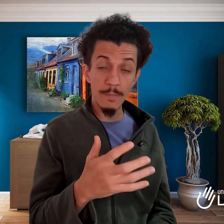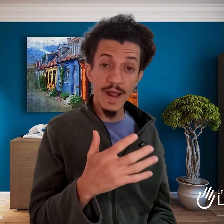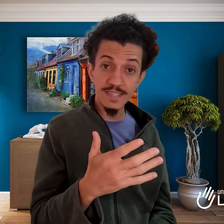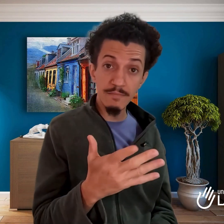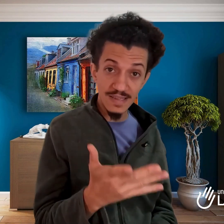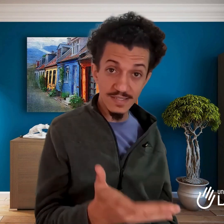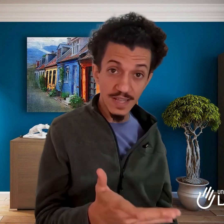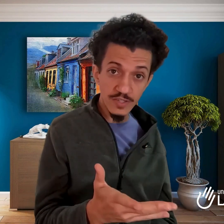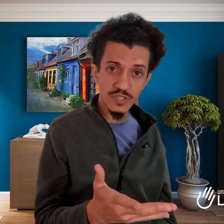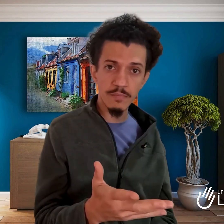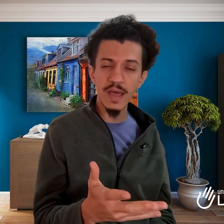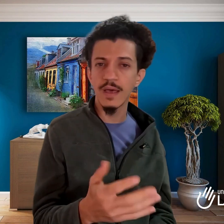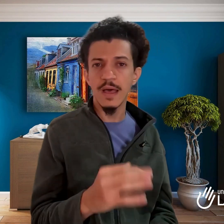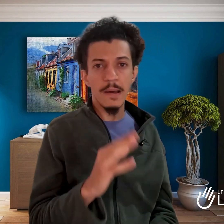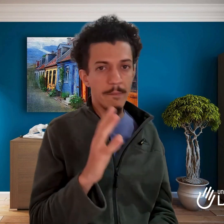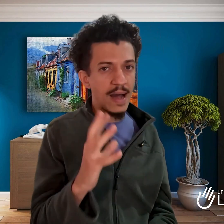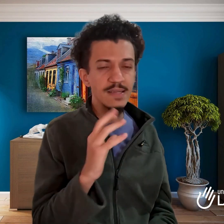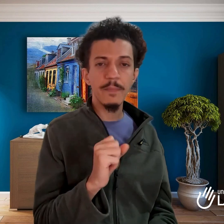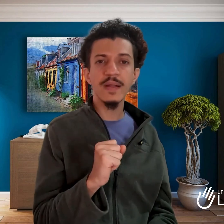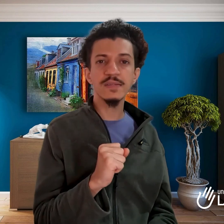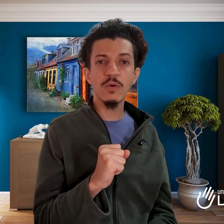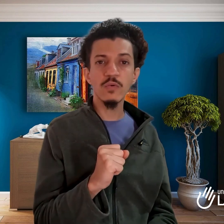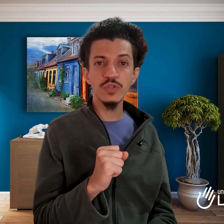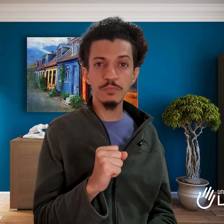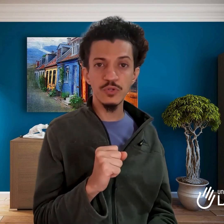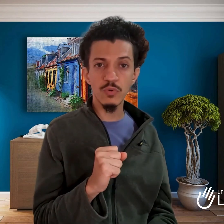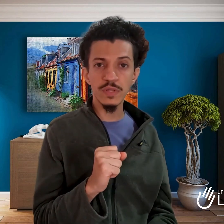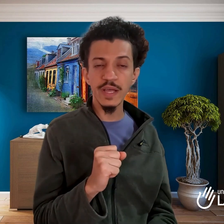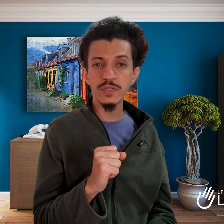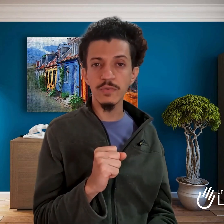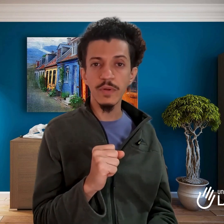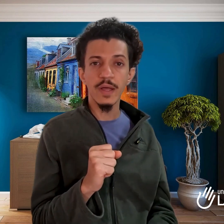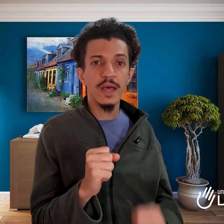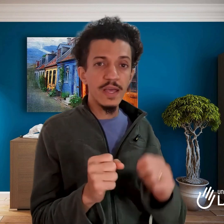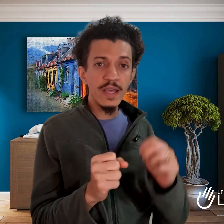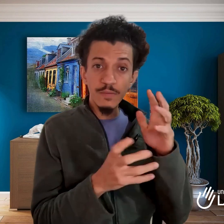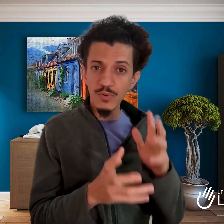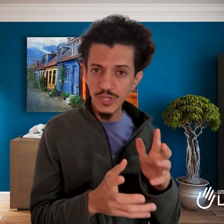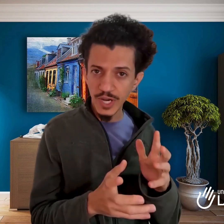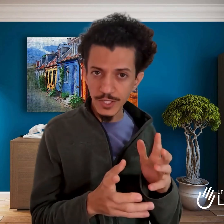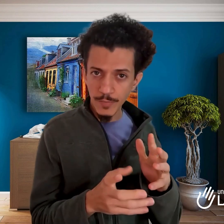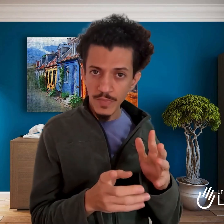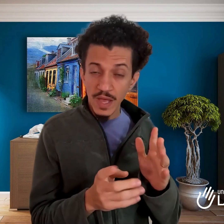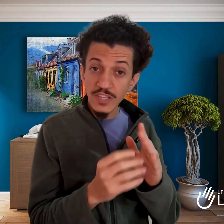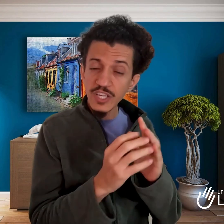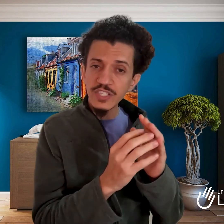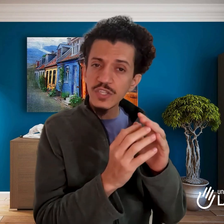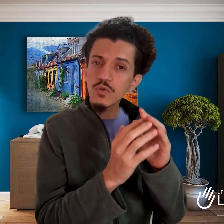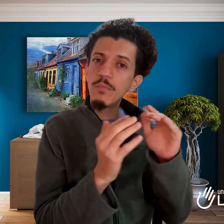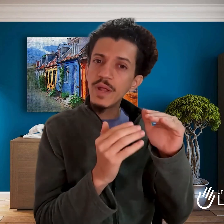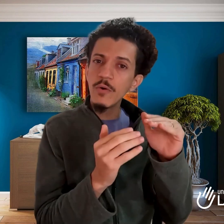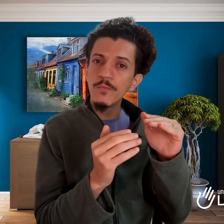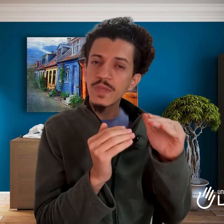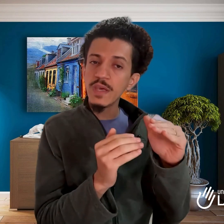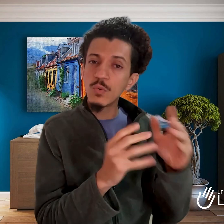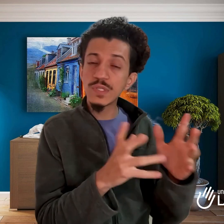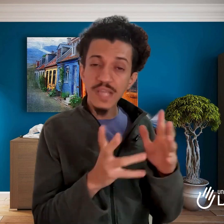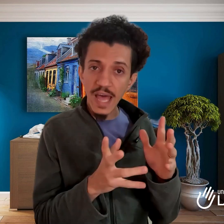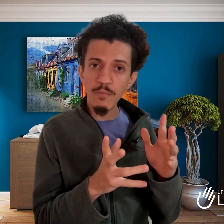aparecem bastante também, mas apenas em alguns tipos de contexto, e assim por diante. E a gente descobriu que o cérebro tem